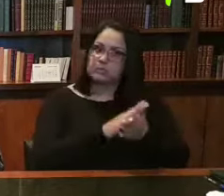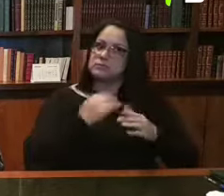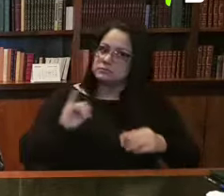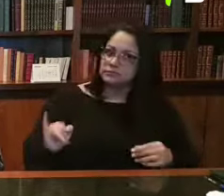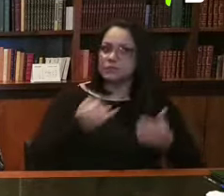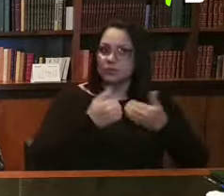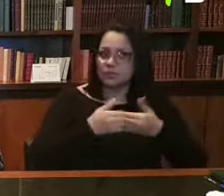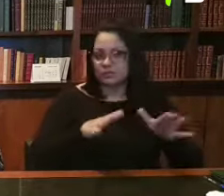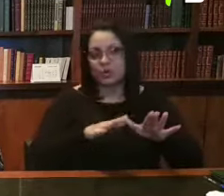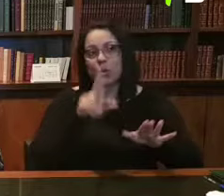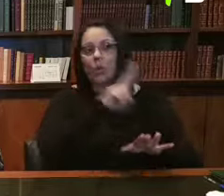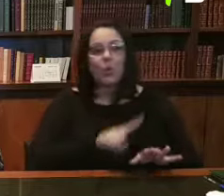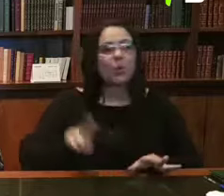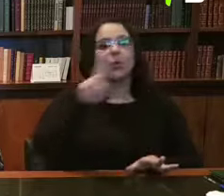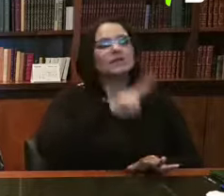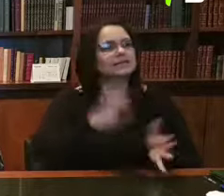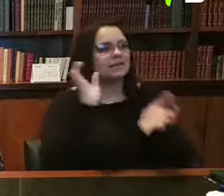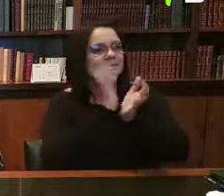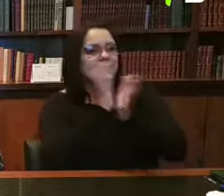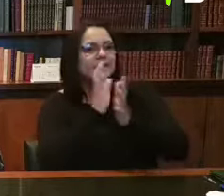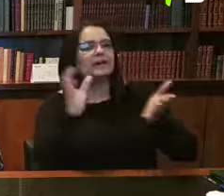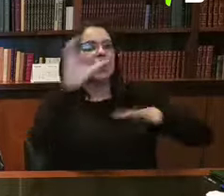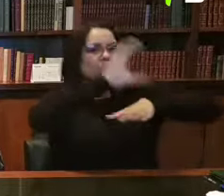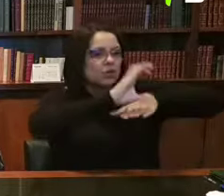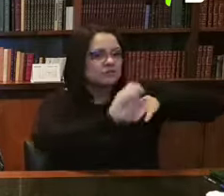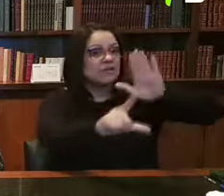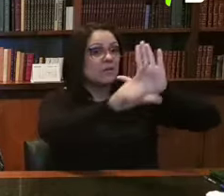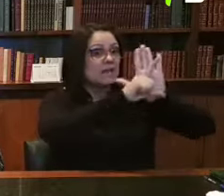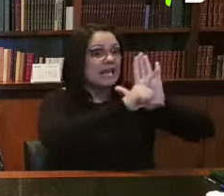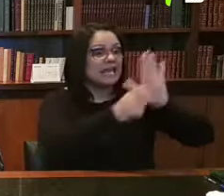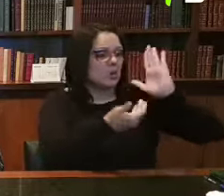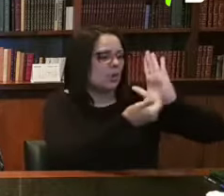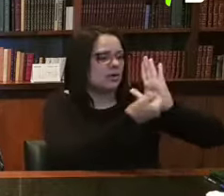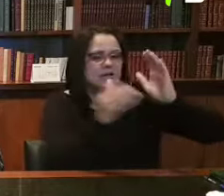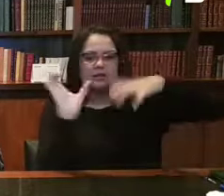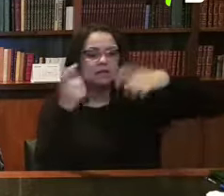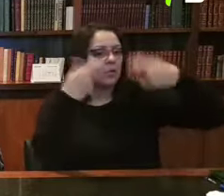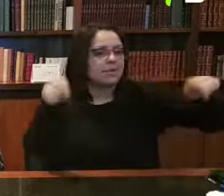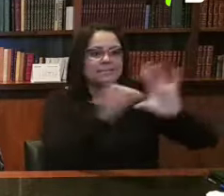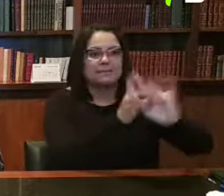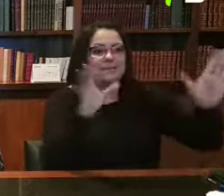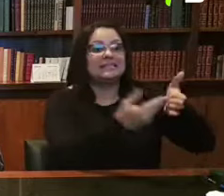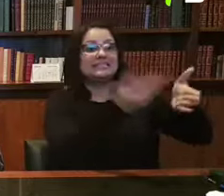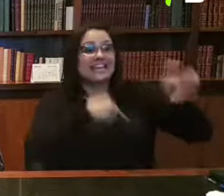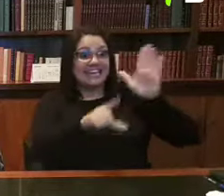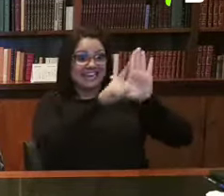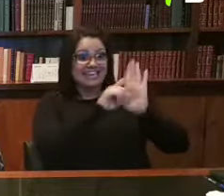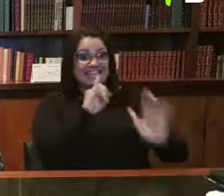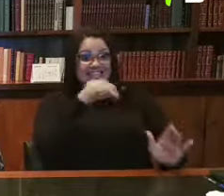usar as medidas infraconstitucionais o que era possível fazer sem permissão especial do congresso e 90